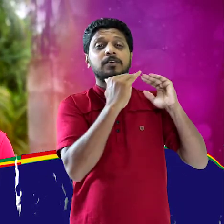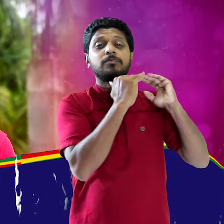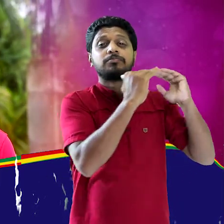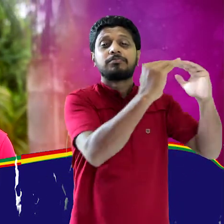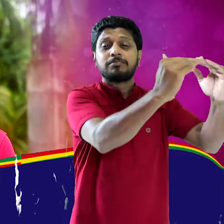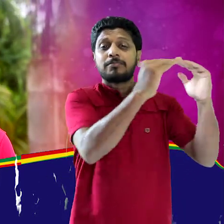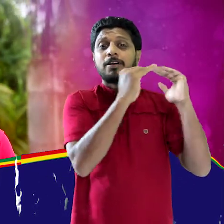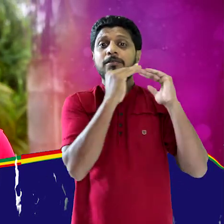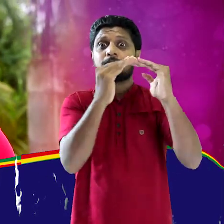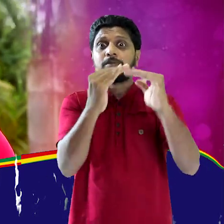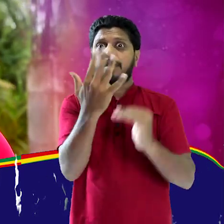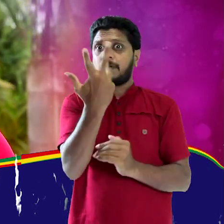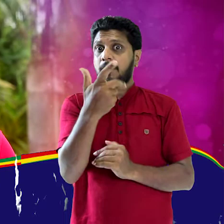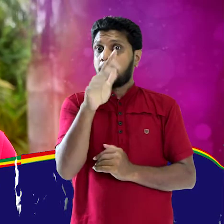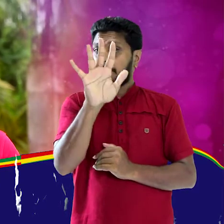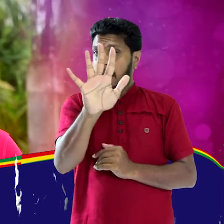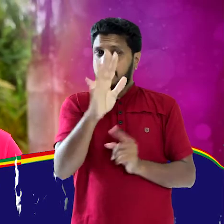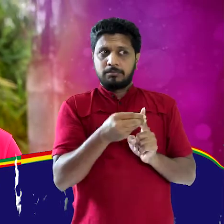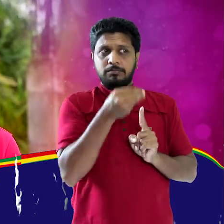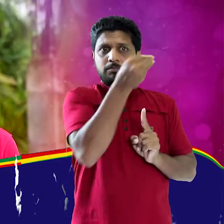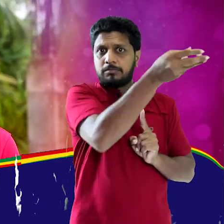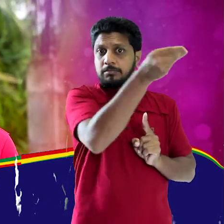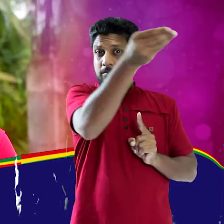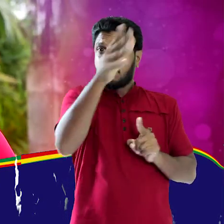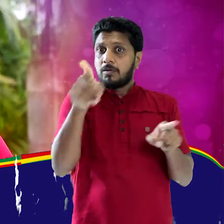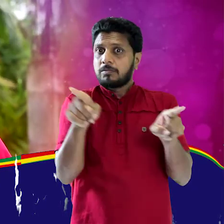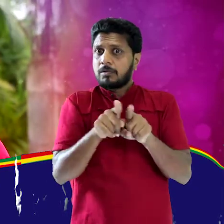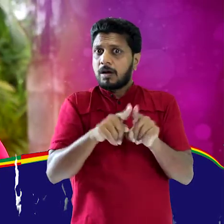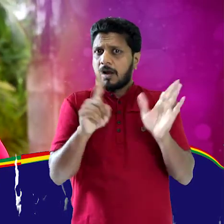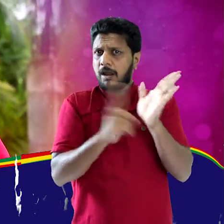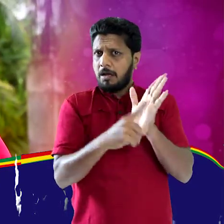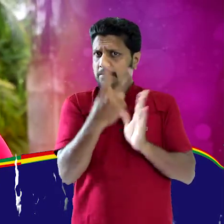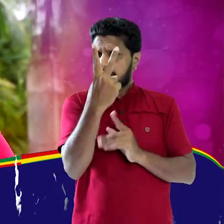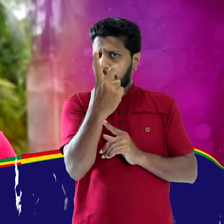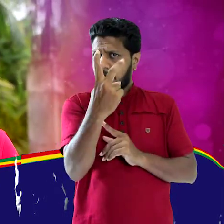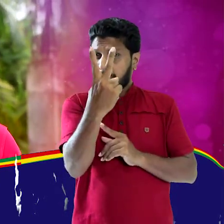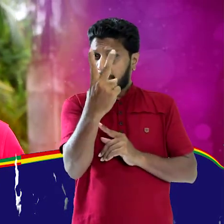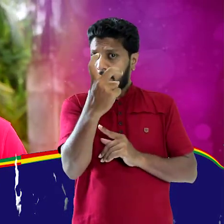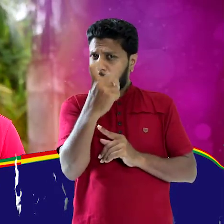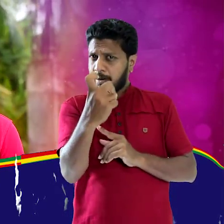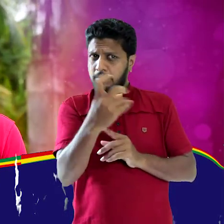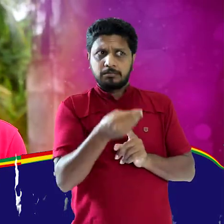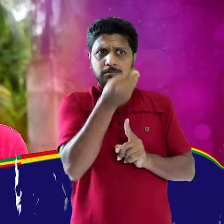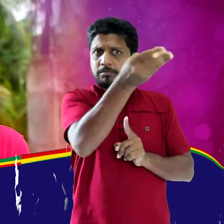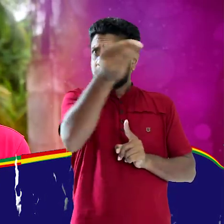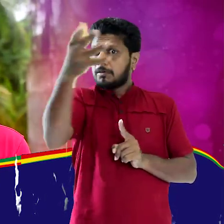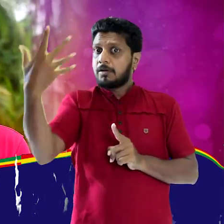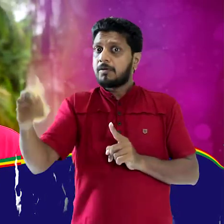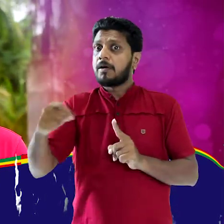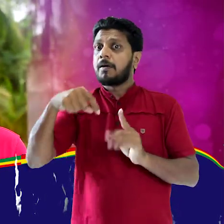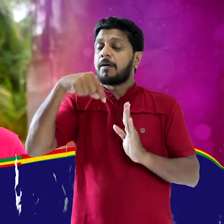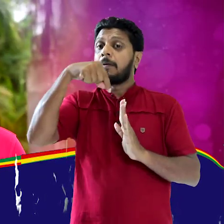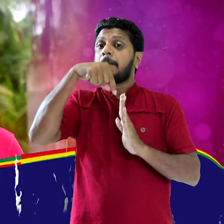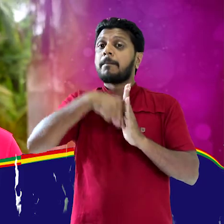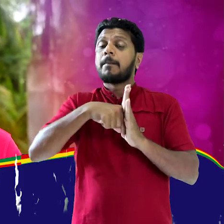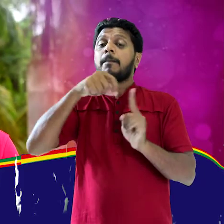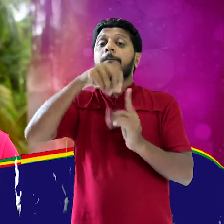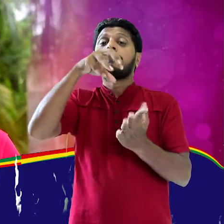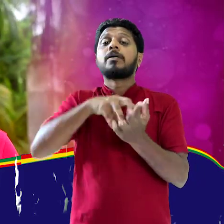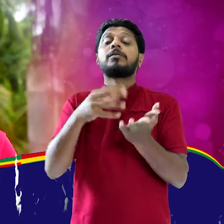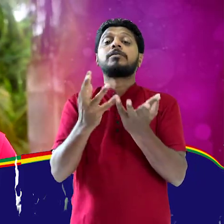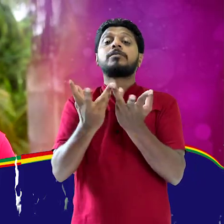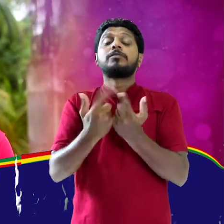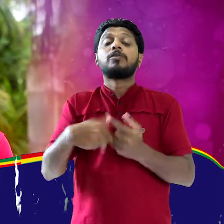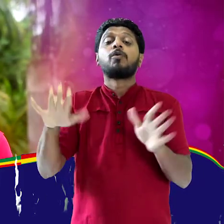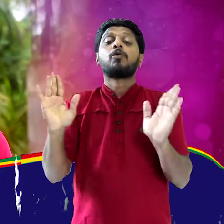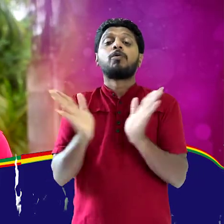ආබාධිත නිවාස පහ බැගින් අපි ලක්ෂ 2000ක් ලොන් කරලා දකුණු බලාදී ගම් ප්‍රාදේශීයකම් කොට්ටාස 47 සඳහාම එවගේම ඒ කාල සීමා තුළ